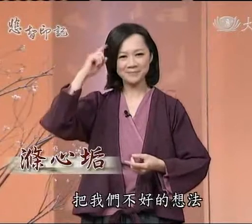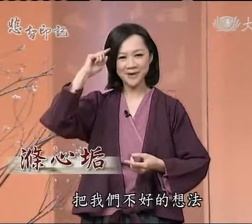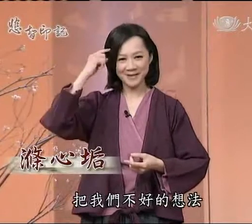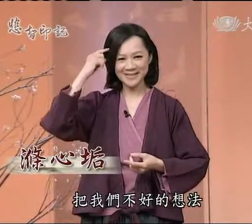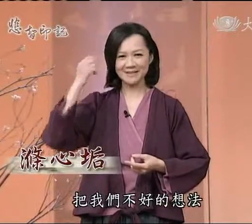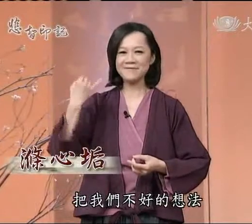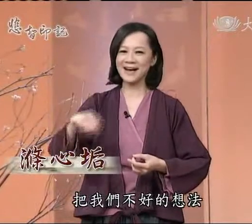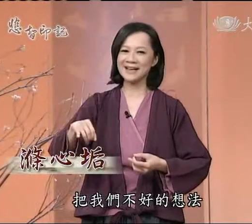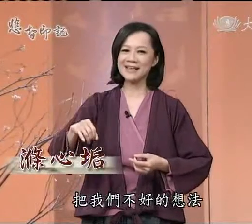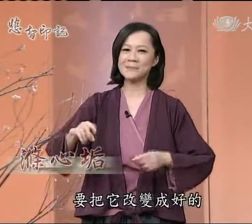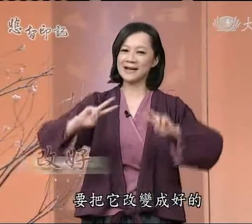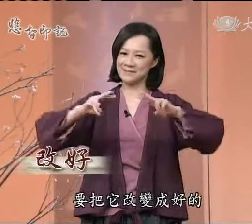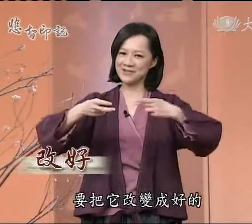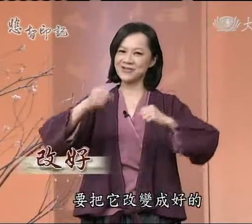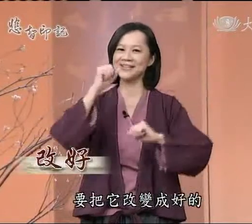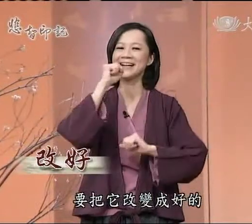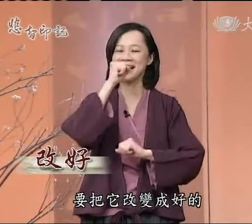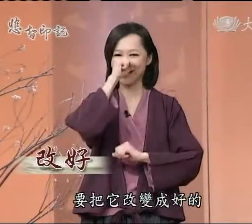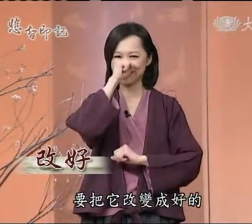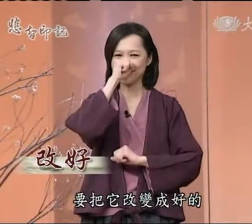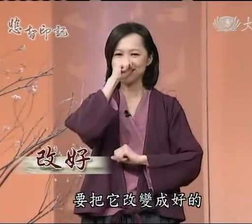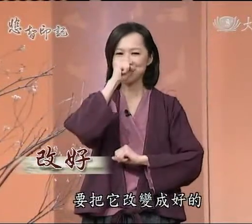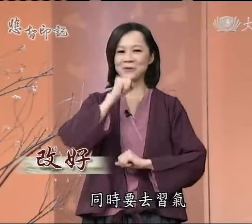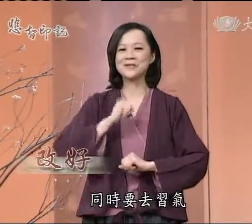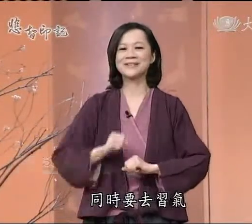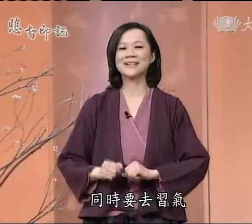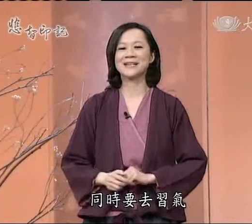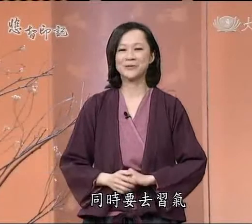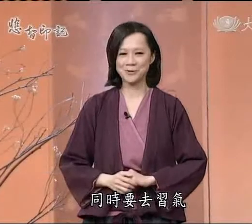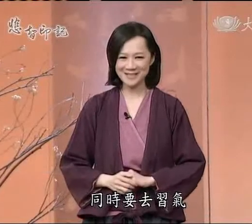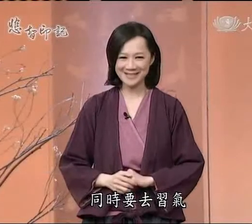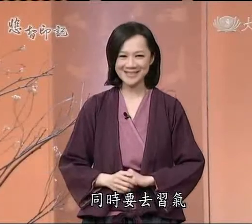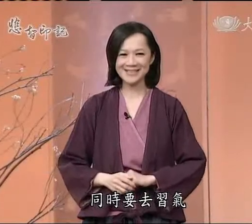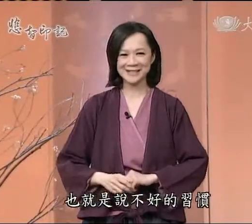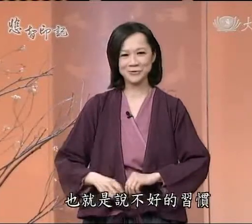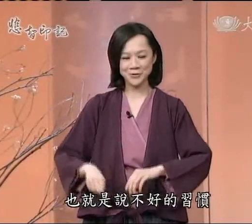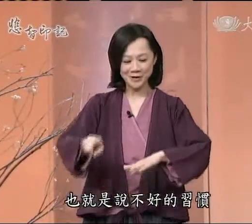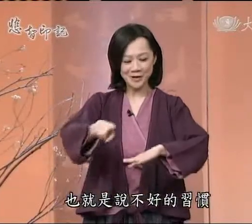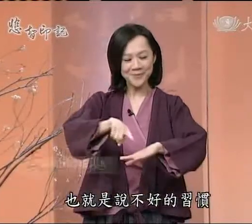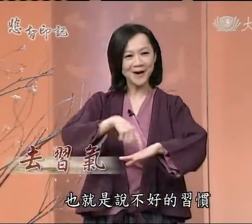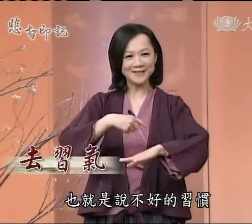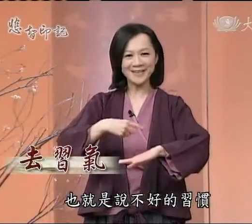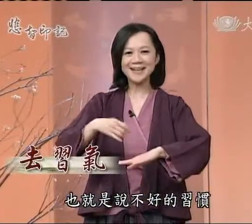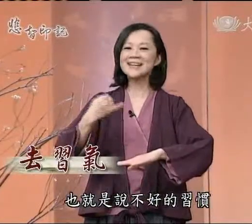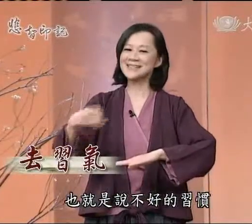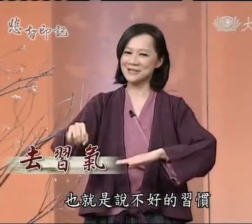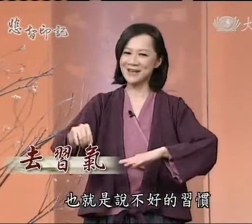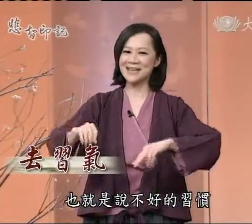不好的想法要把它改变成好的，同时呢要去习气，也就是说不好的习惯要